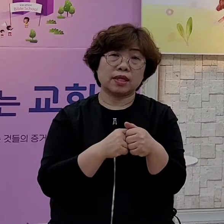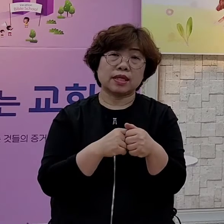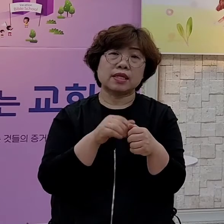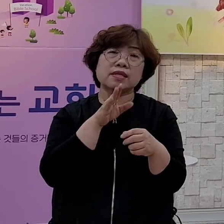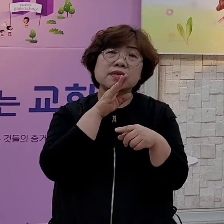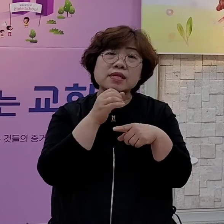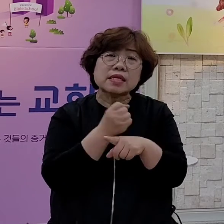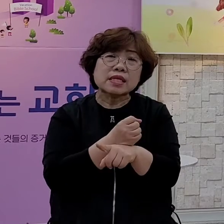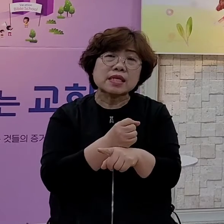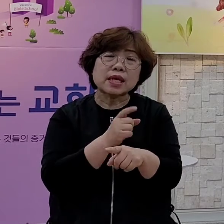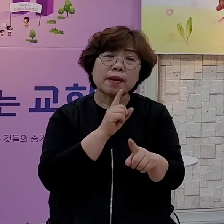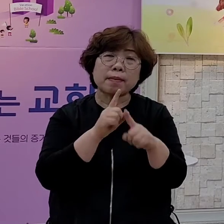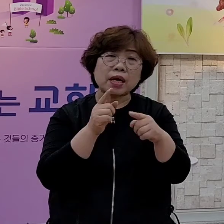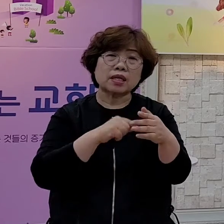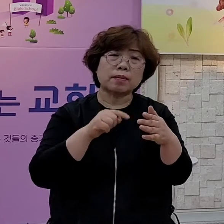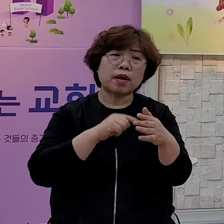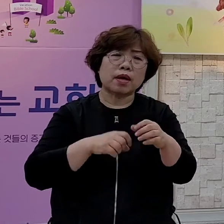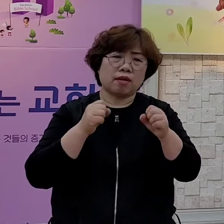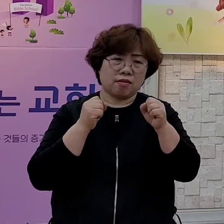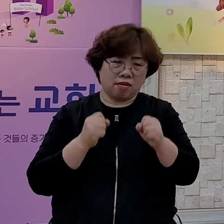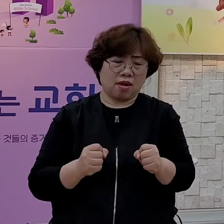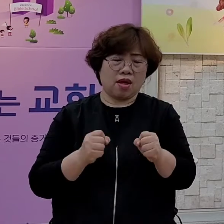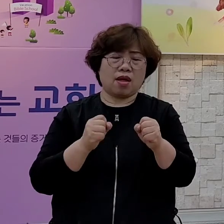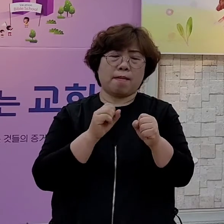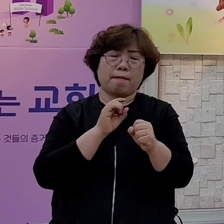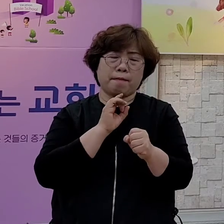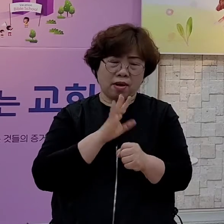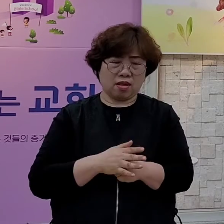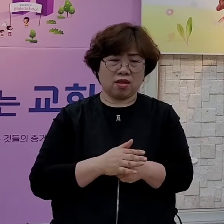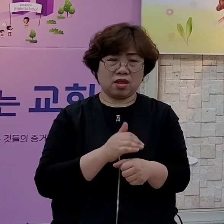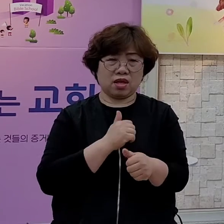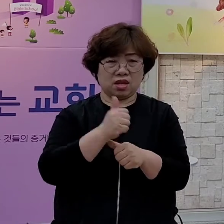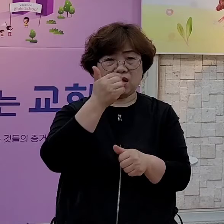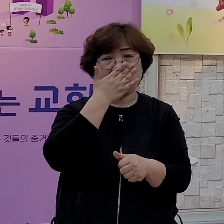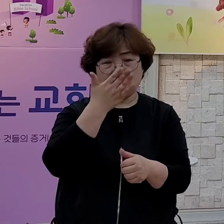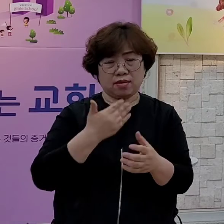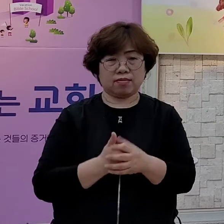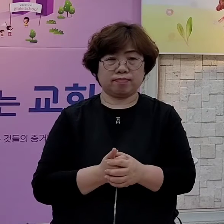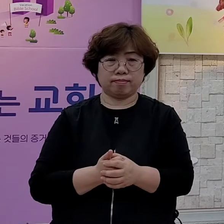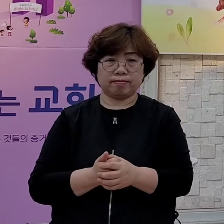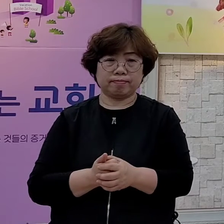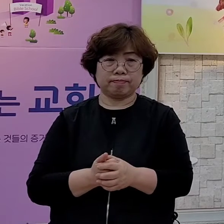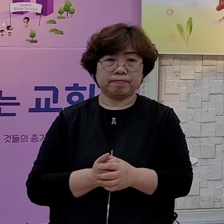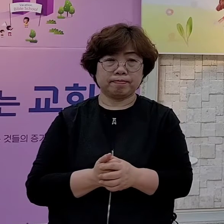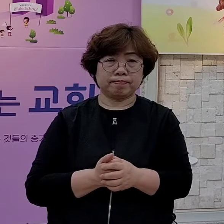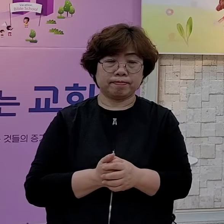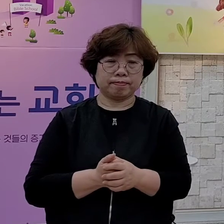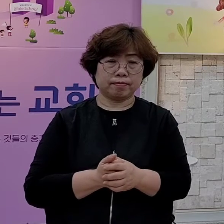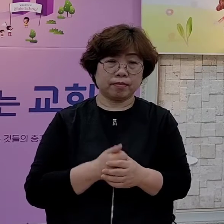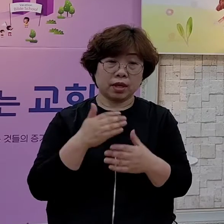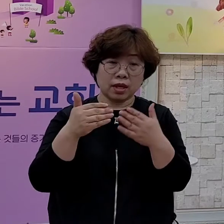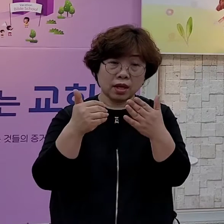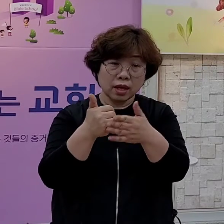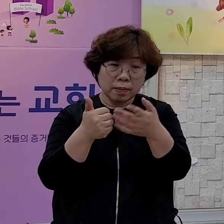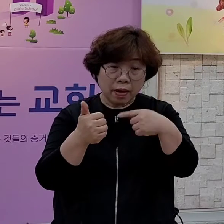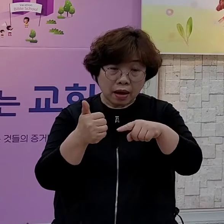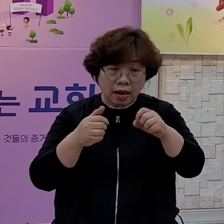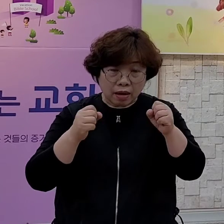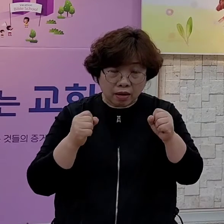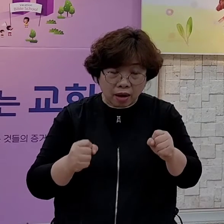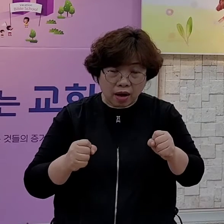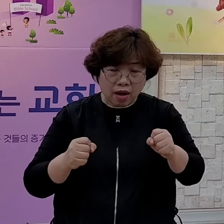진리의 말씀 안에 거해야만 이 유혹을 이길 수 있다라고 가르치고 있습니다. 하나님 안에 거하는